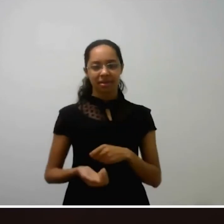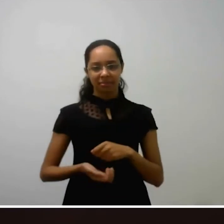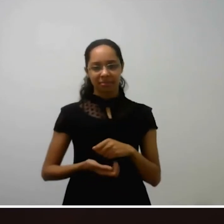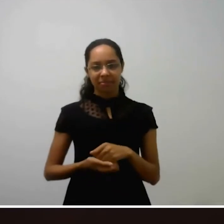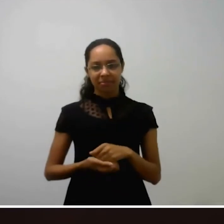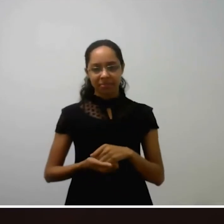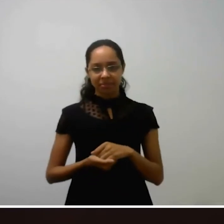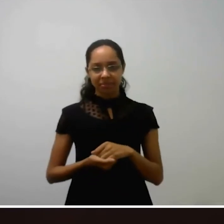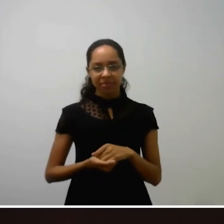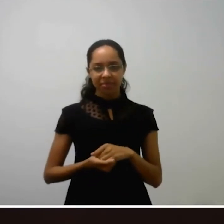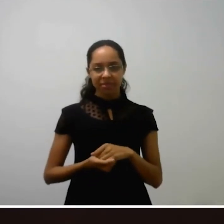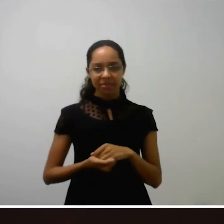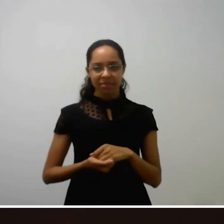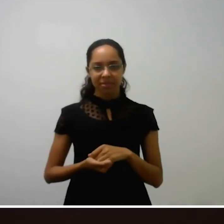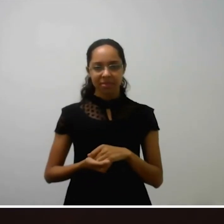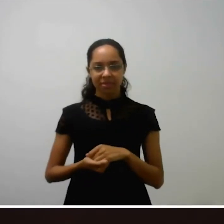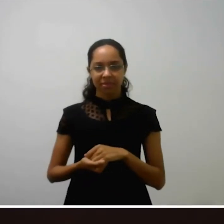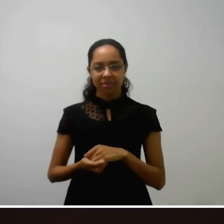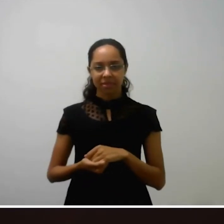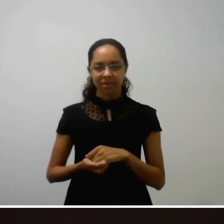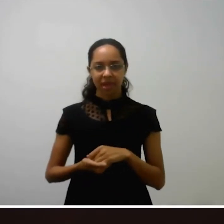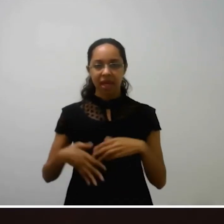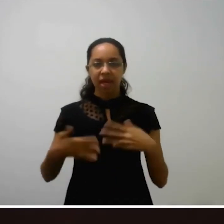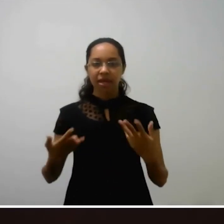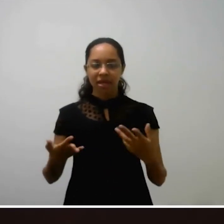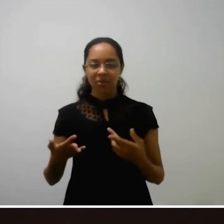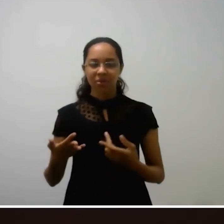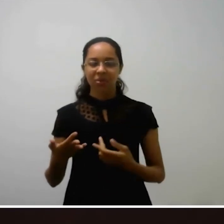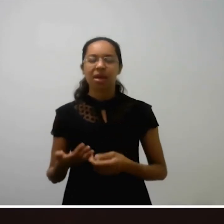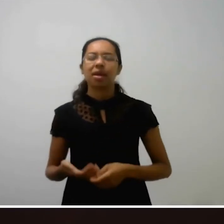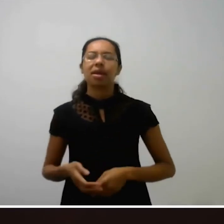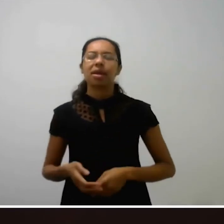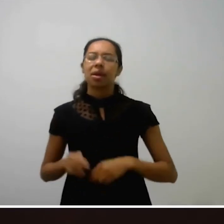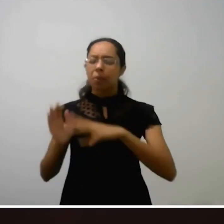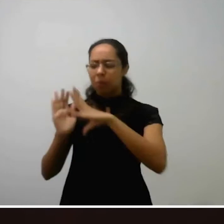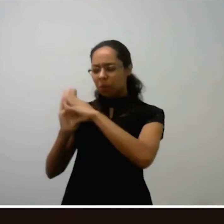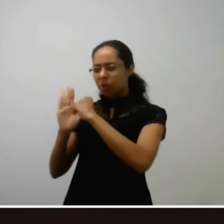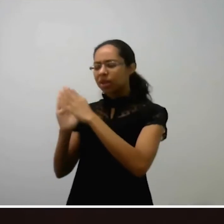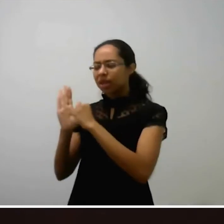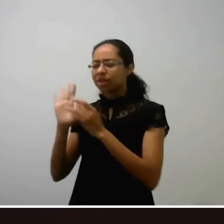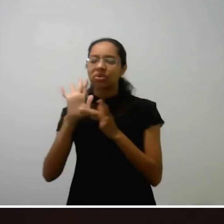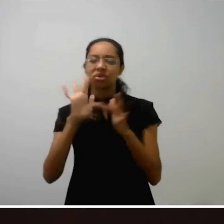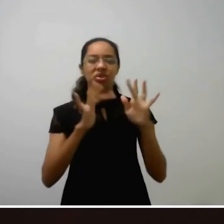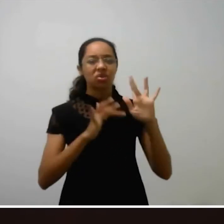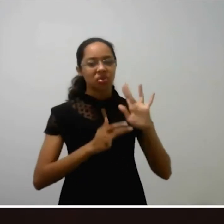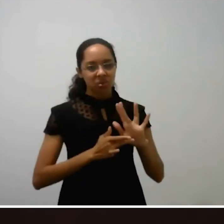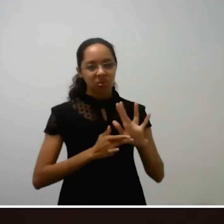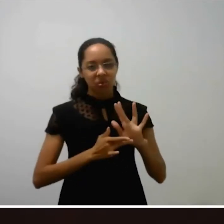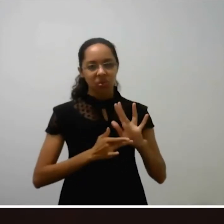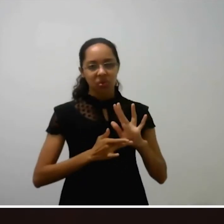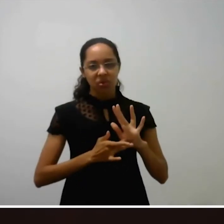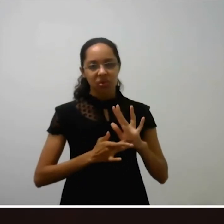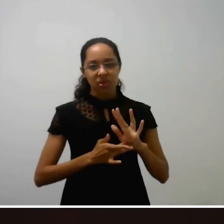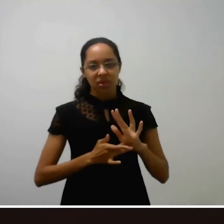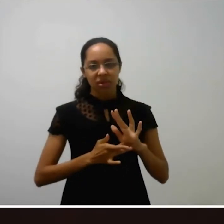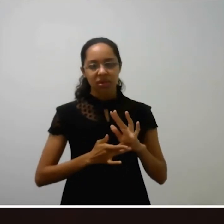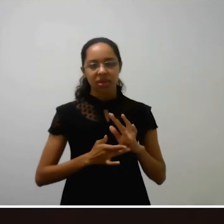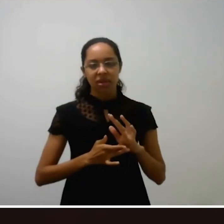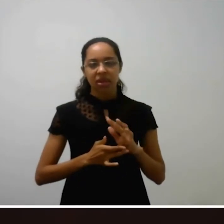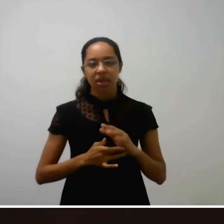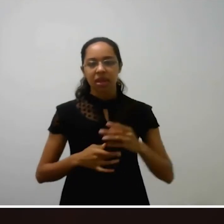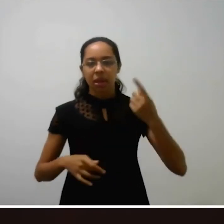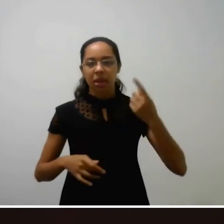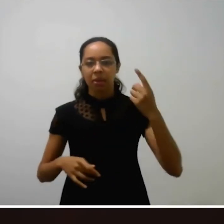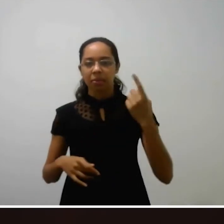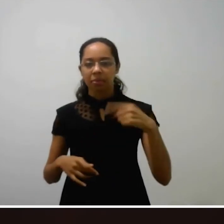Seguindo exemplo do Senhor Jesus, seguindo o mesmo exemplo do Senhor Jesus ao enviar os 70, Pedro enviou